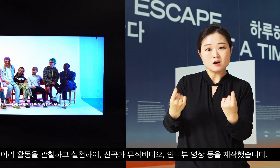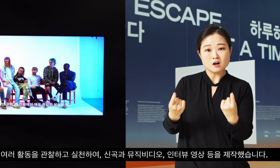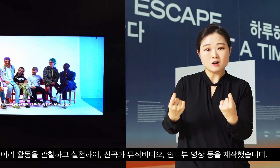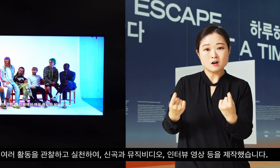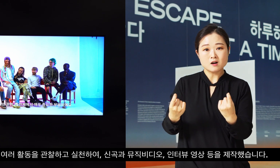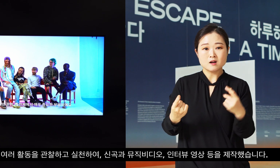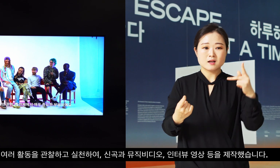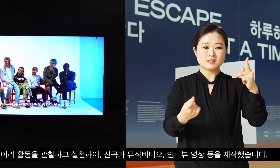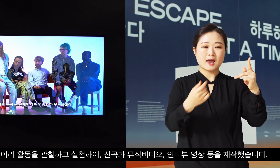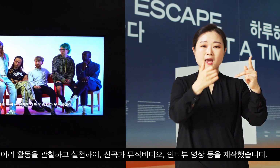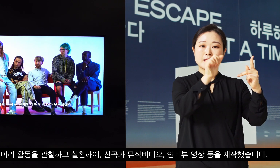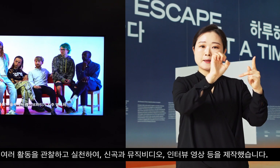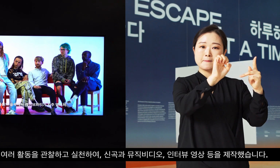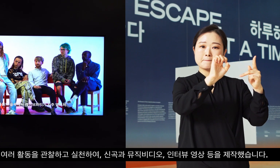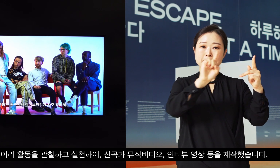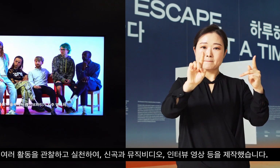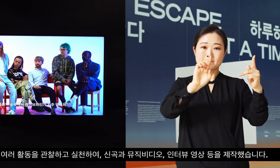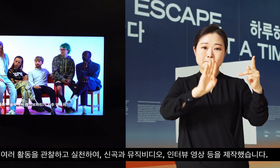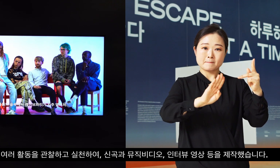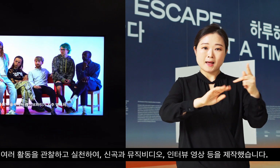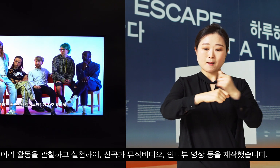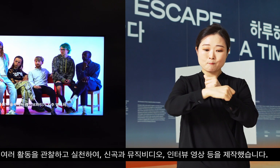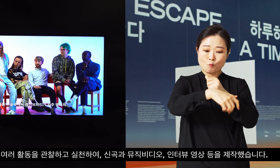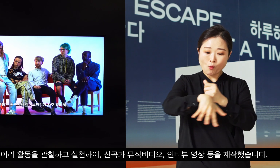K-팝을 구성하는 여러 활동을 관찰하고 실천하여